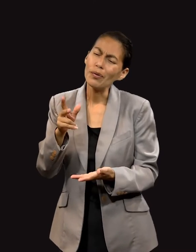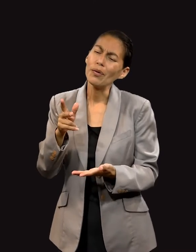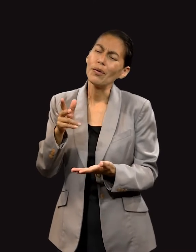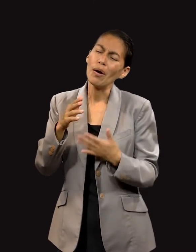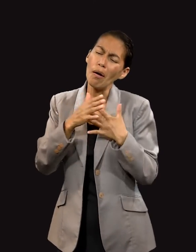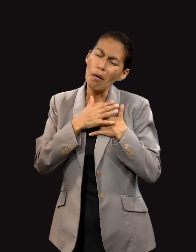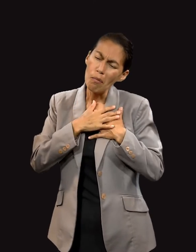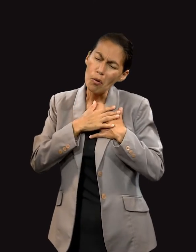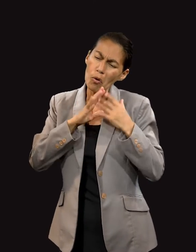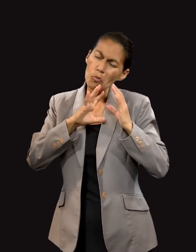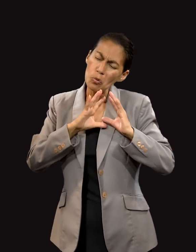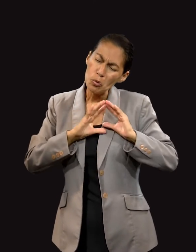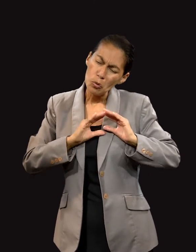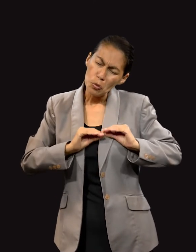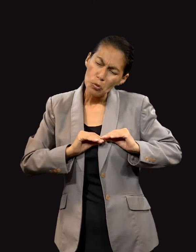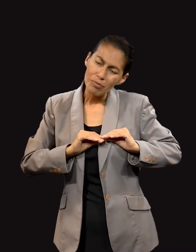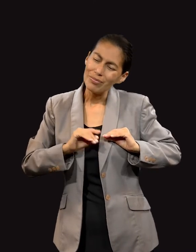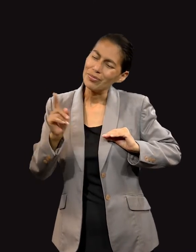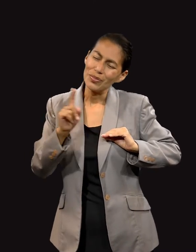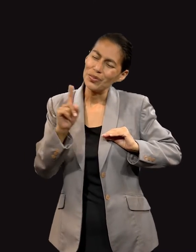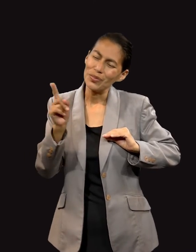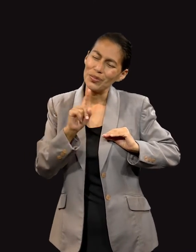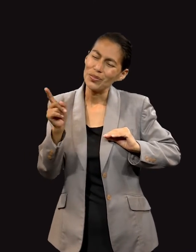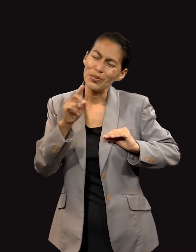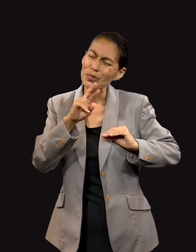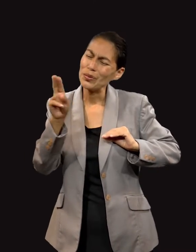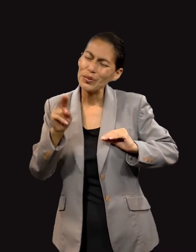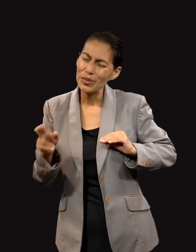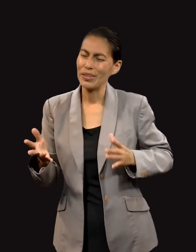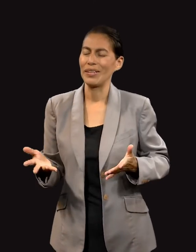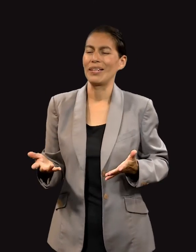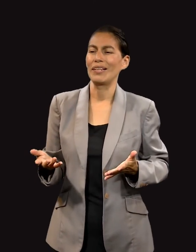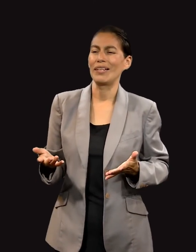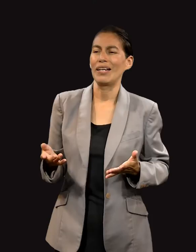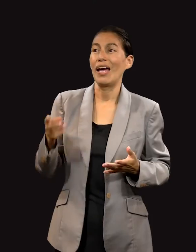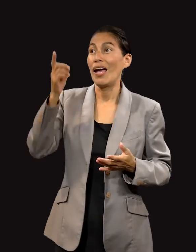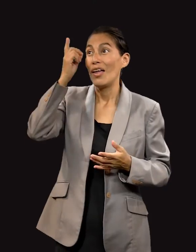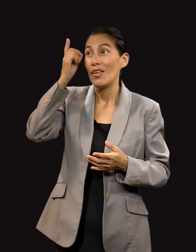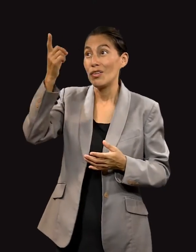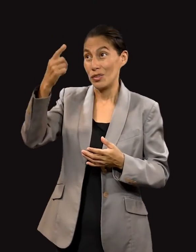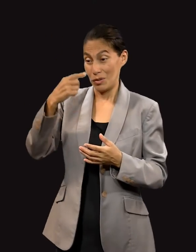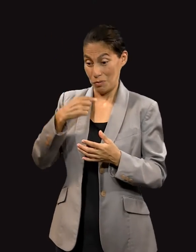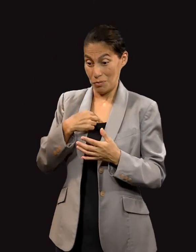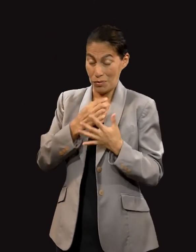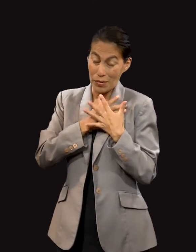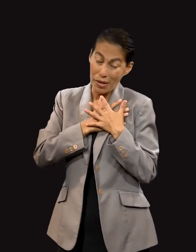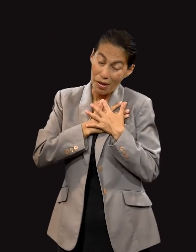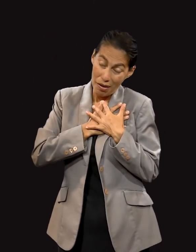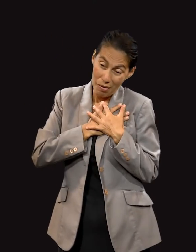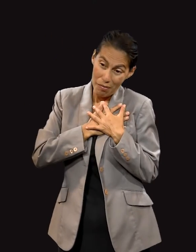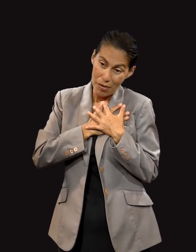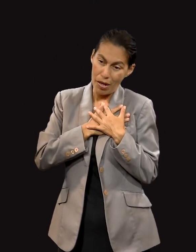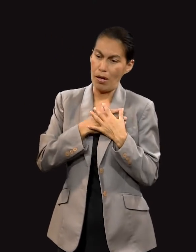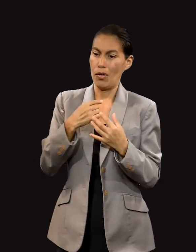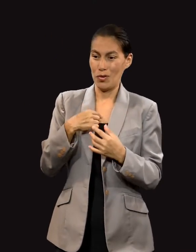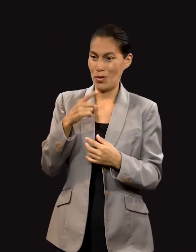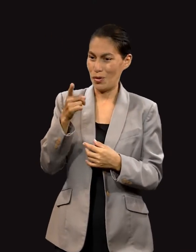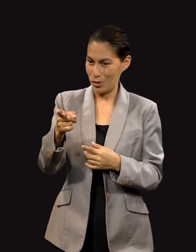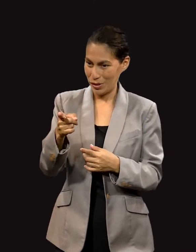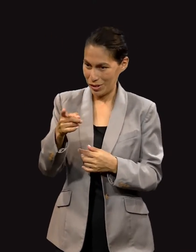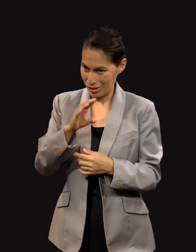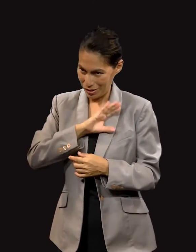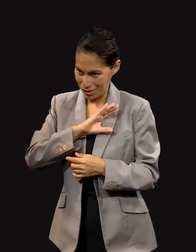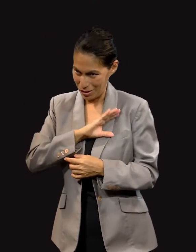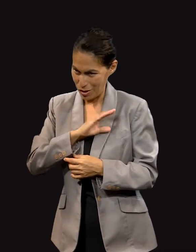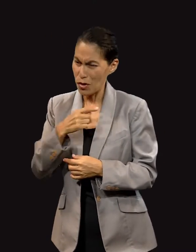y yo no la voy a dejar de querer nunca. ¿Por qué? Porque Dios me ama a mí y yo no la